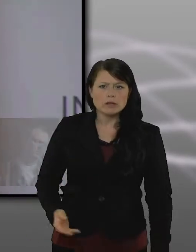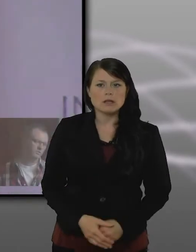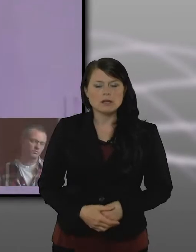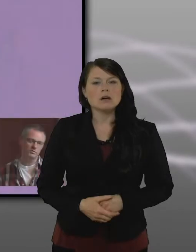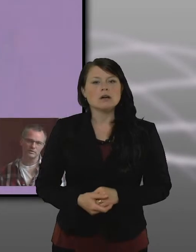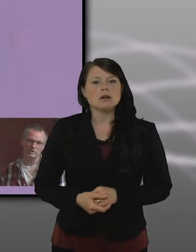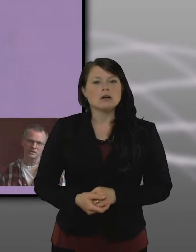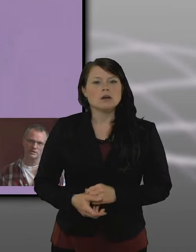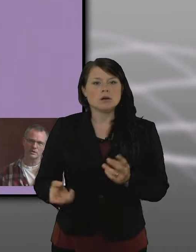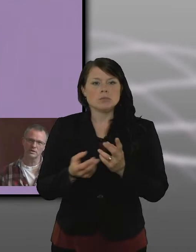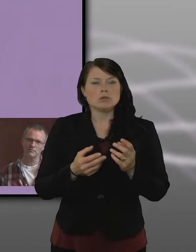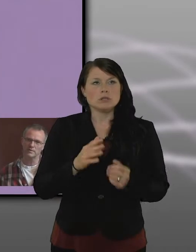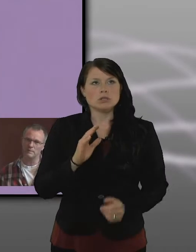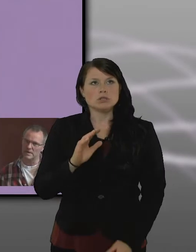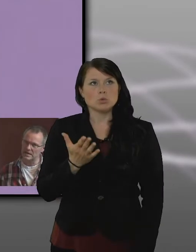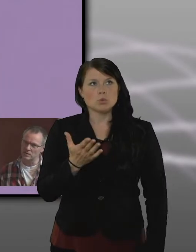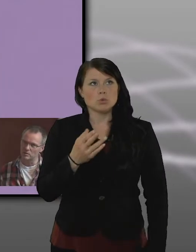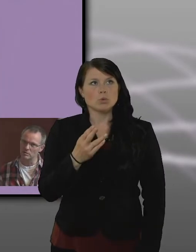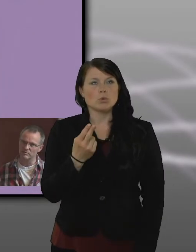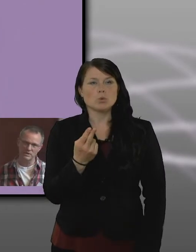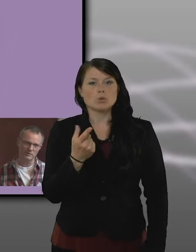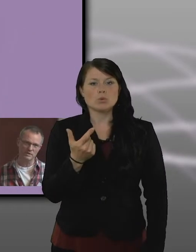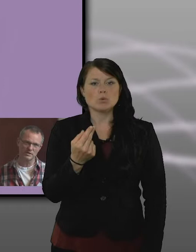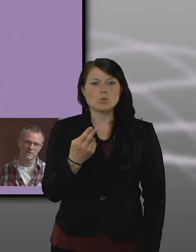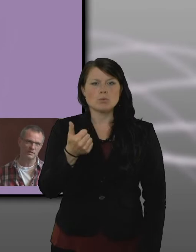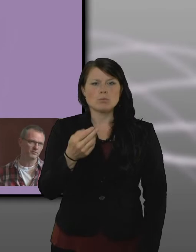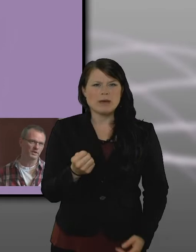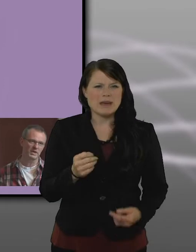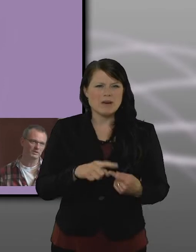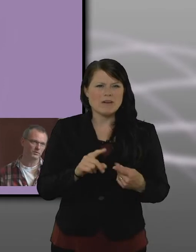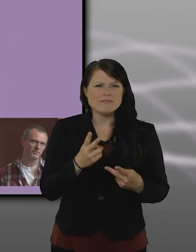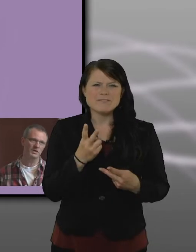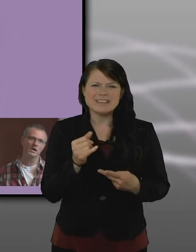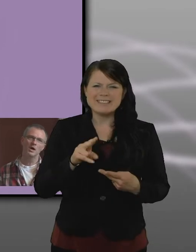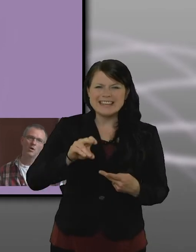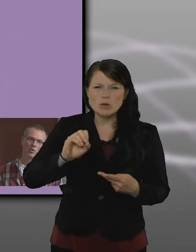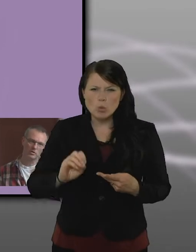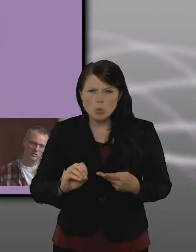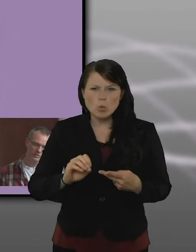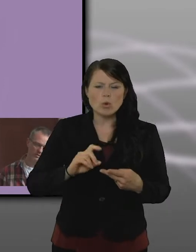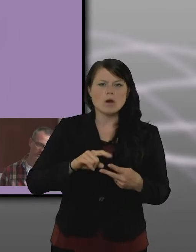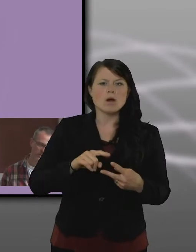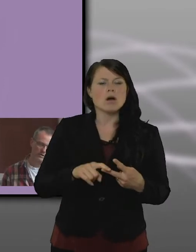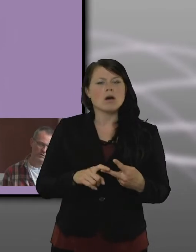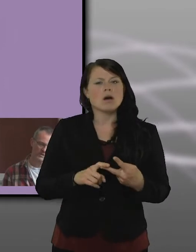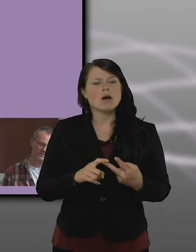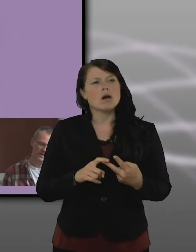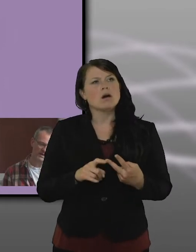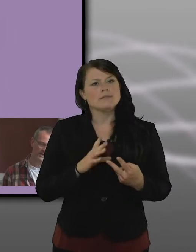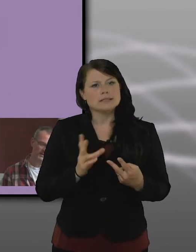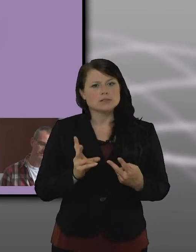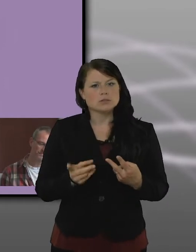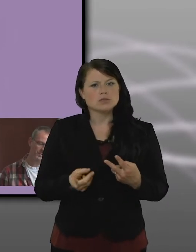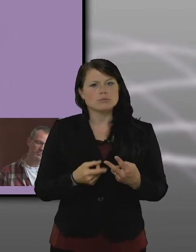hade ju YouTube funnits ett tag, Vimeo känner några till, fungerar alldeles utmärkt. Och det började komma i